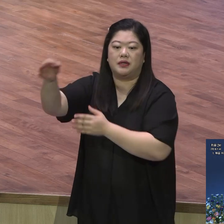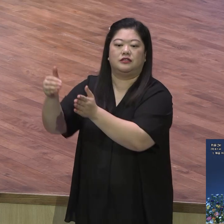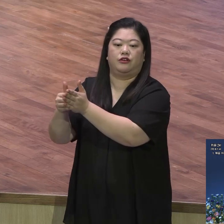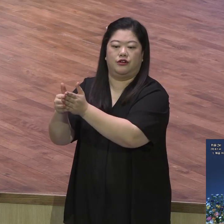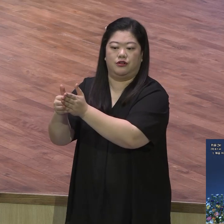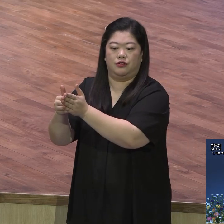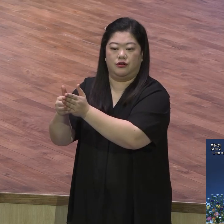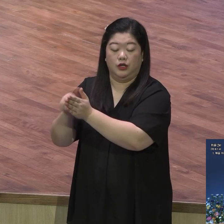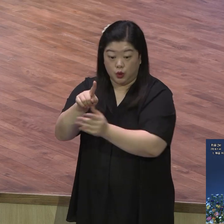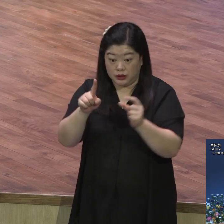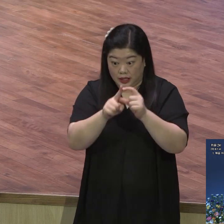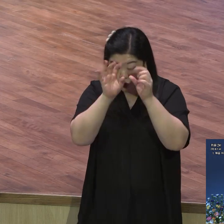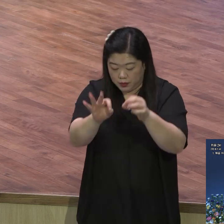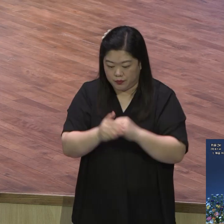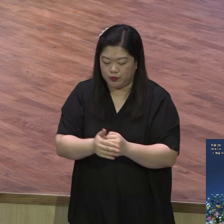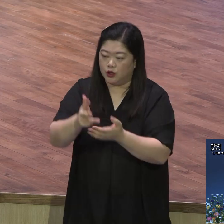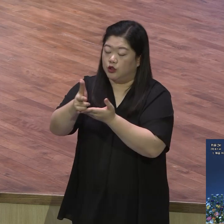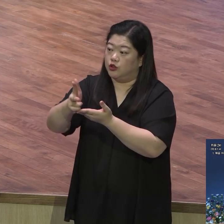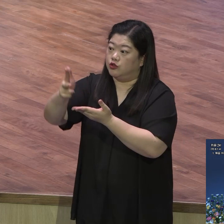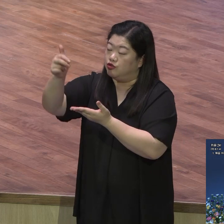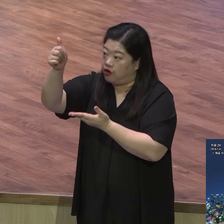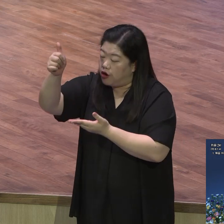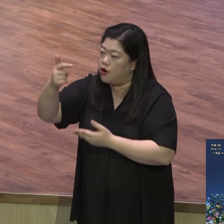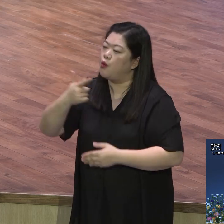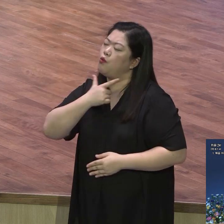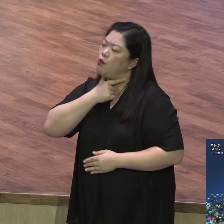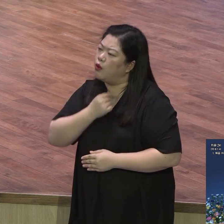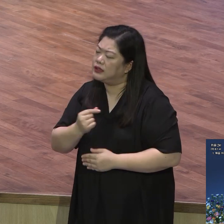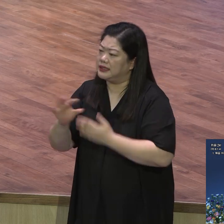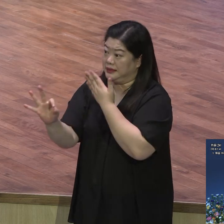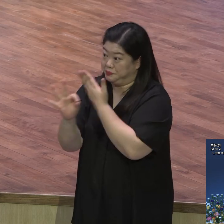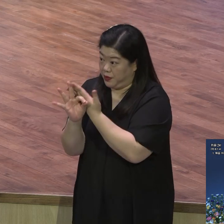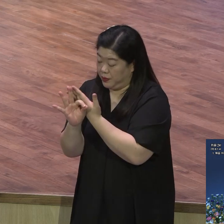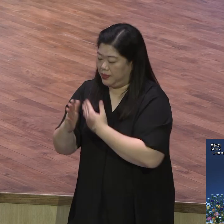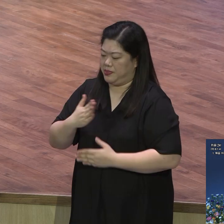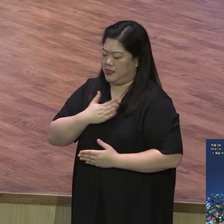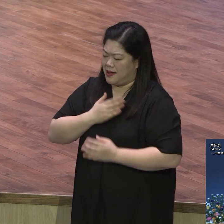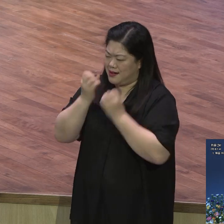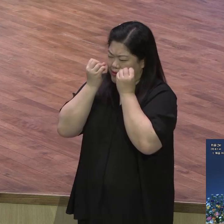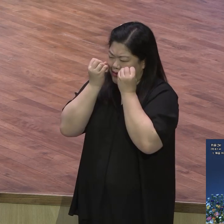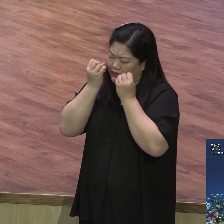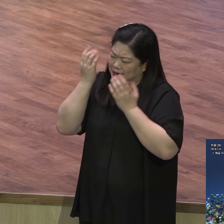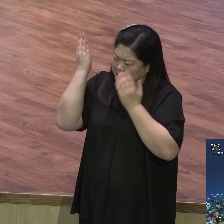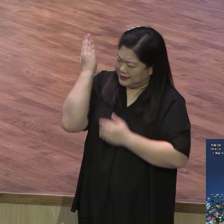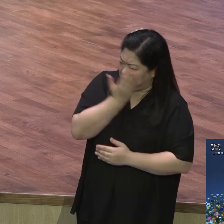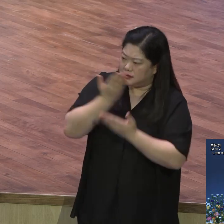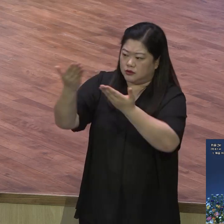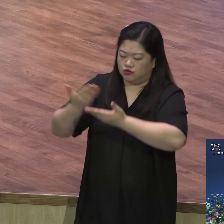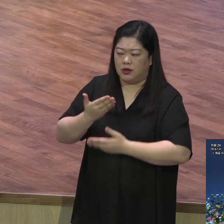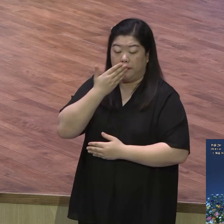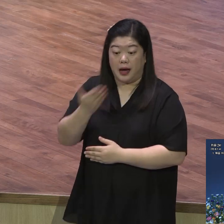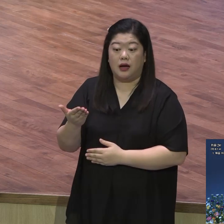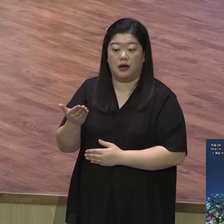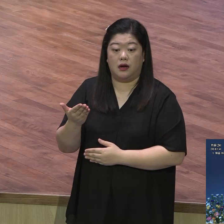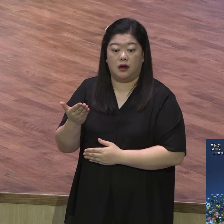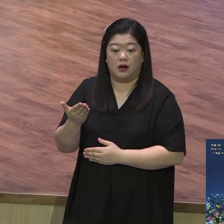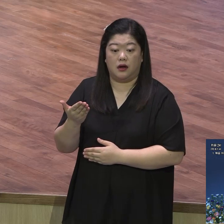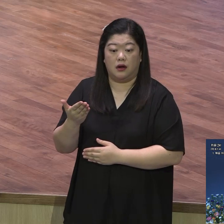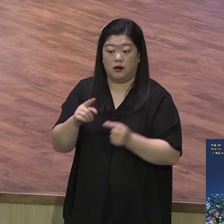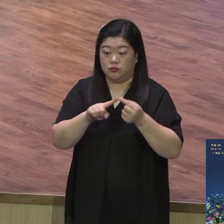원하시면 저를 깨끗게 하실 수 있나이다. 이렇게 말하세요. 이 나병 환자가 얼마나